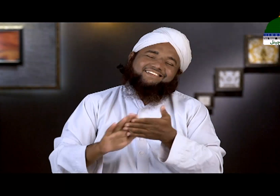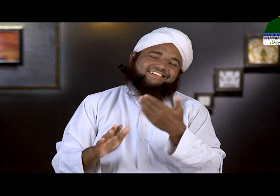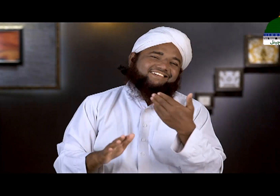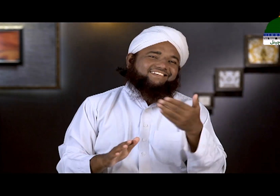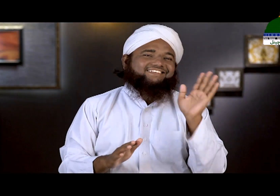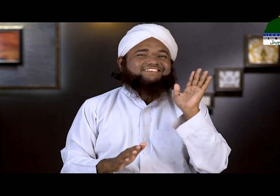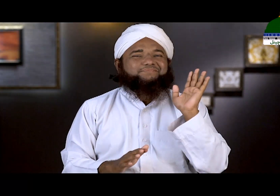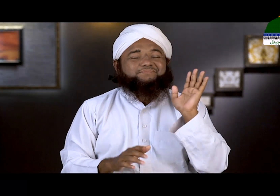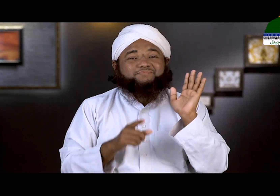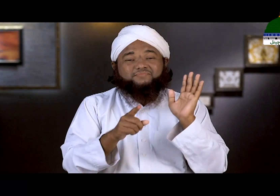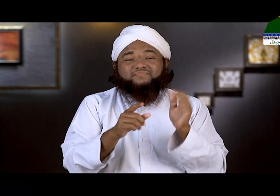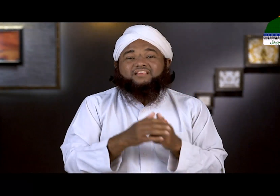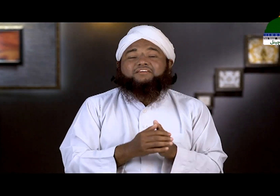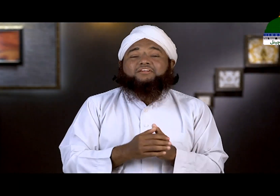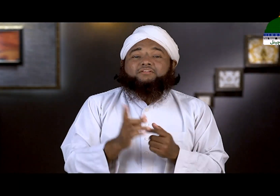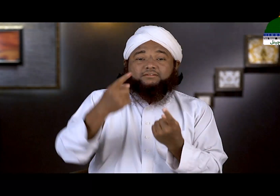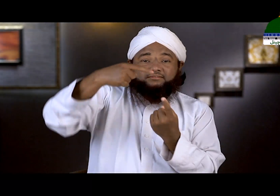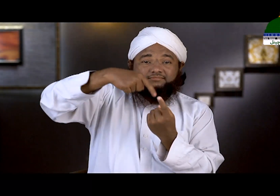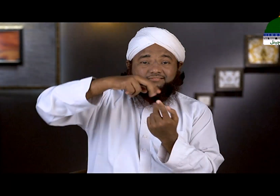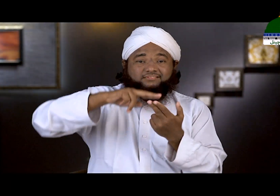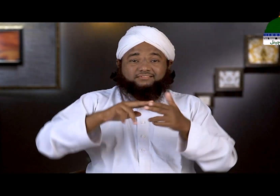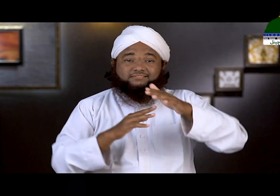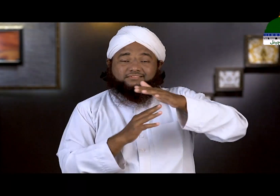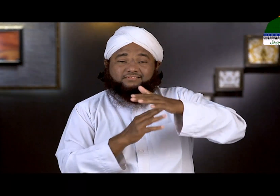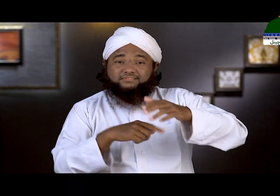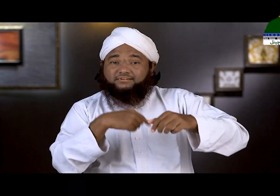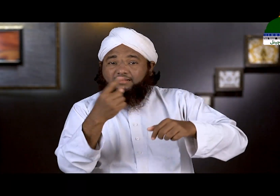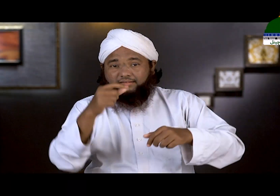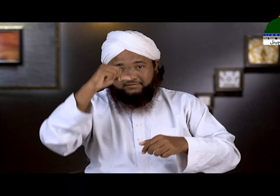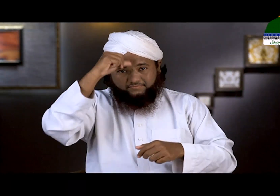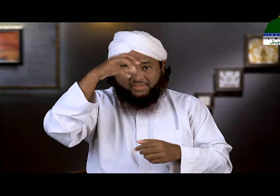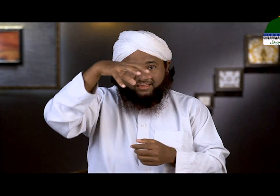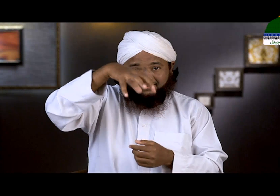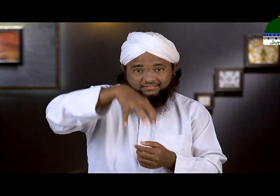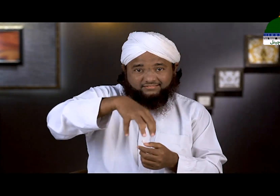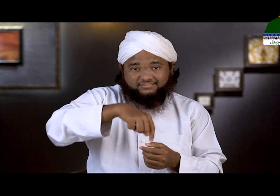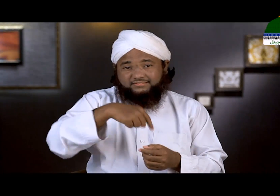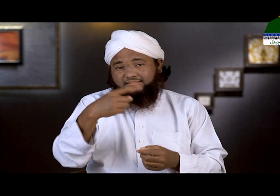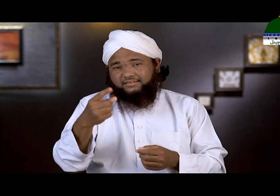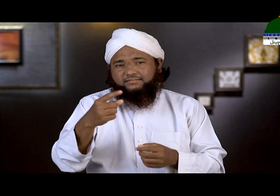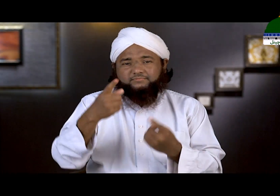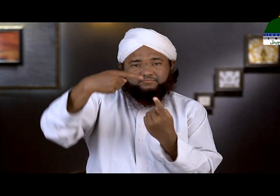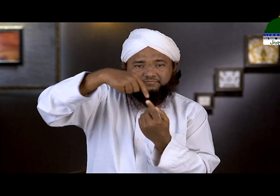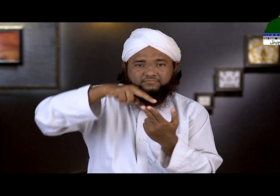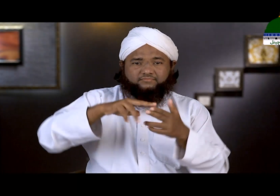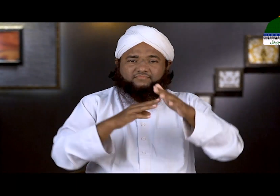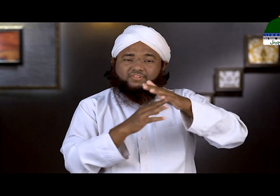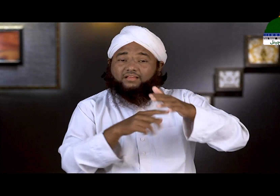ہے۔ حضرت عبداللہ شاہ رحمت اللہ علیہ ہند کے ایک بزرگ ہوئے ہیں۔ ایک دن یہ اپنے پیر صاحب کے